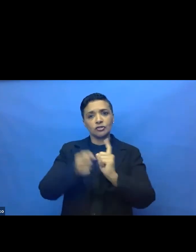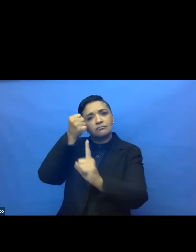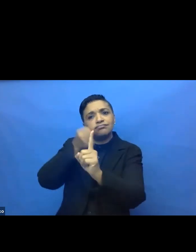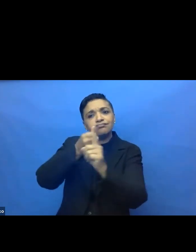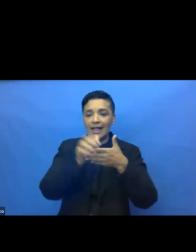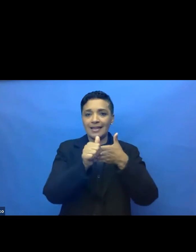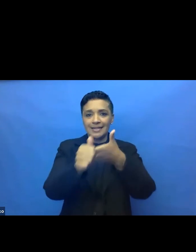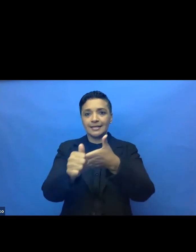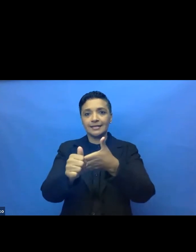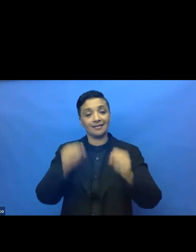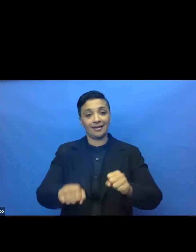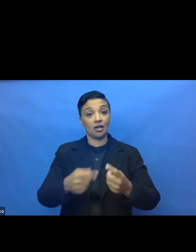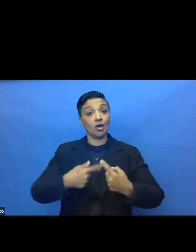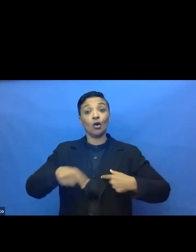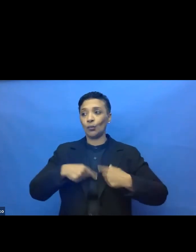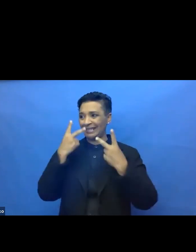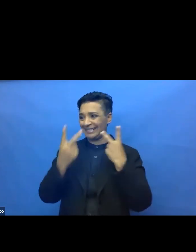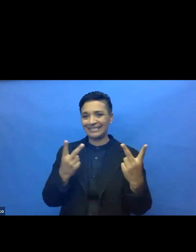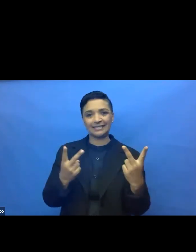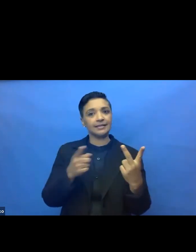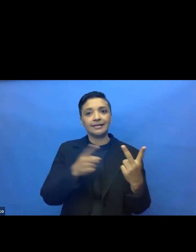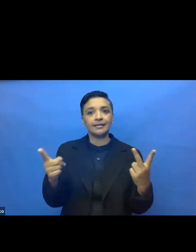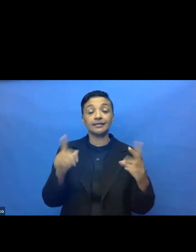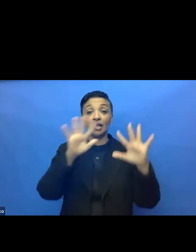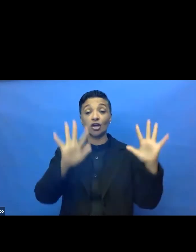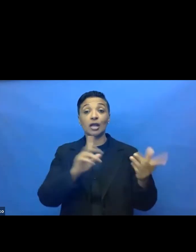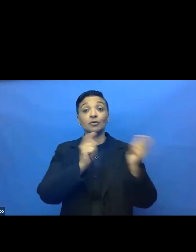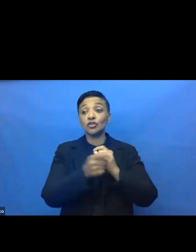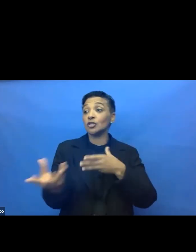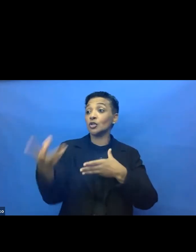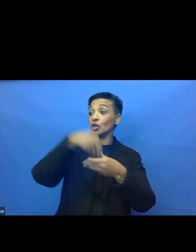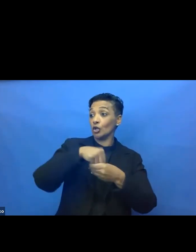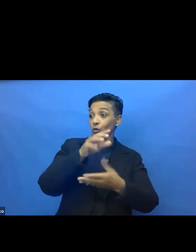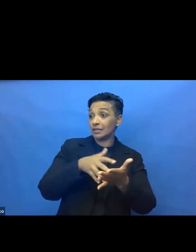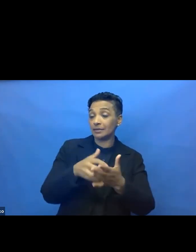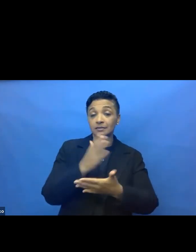ils pourraient être des champions pour l'action contre le